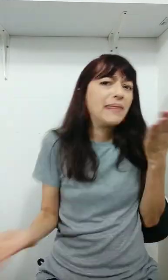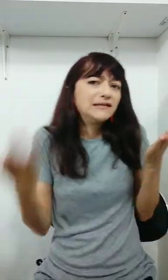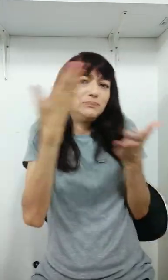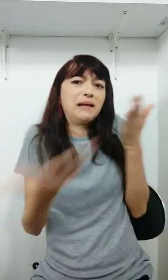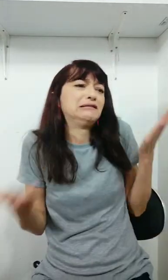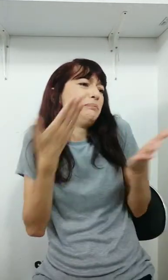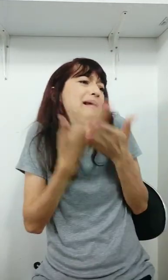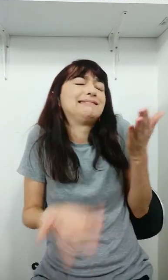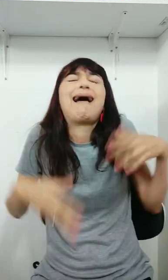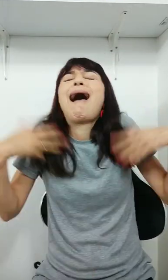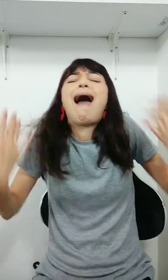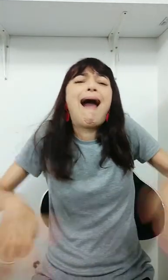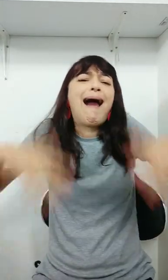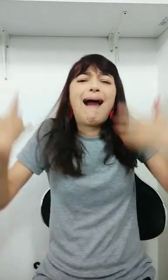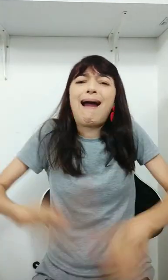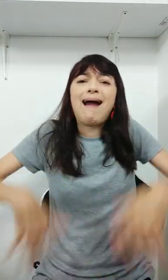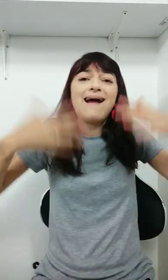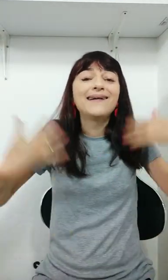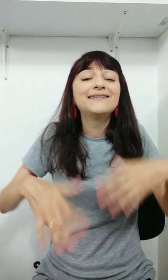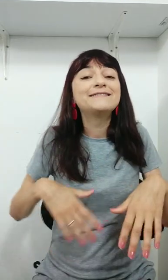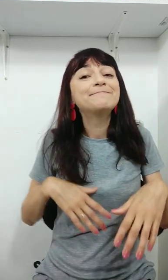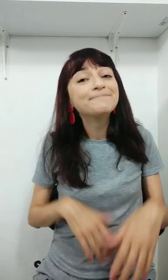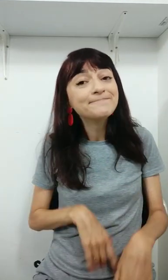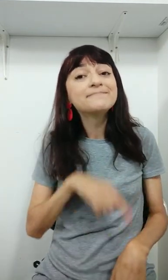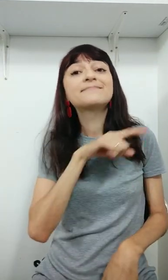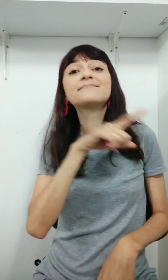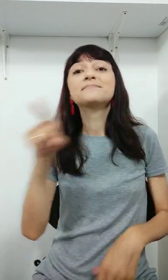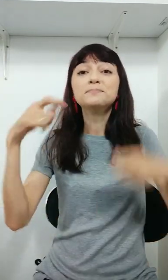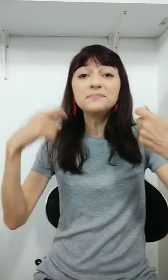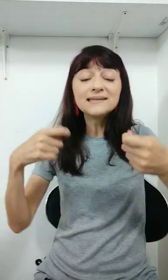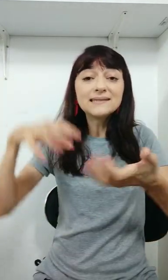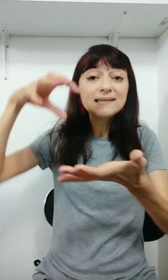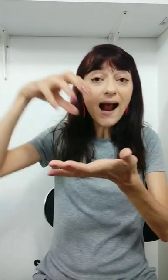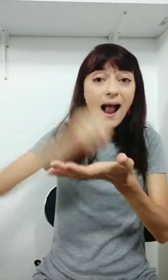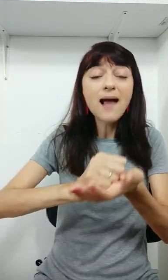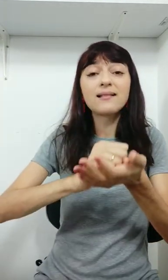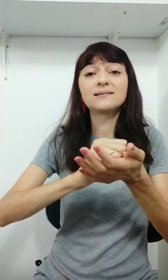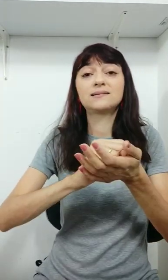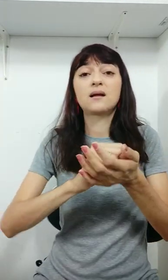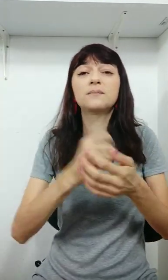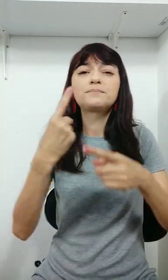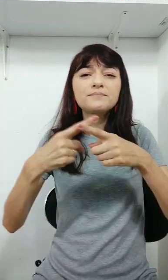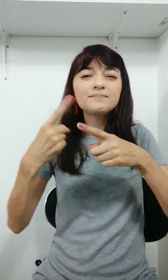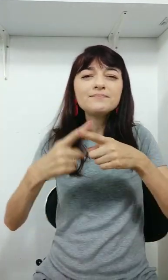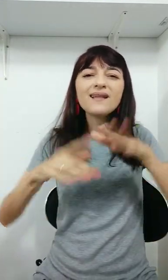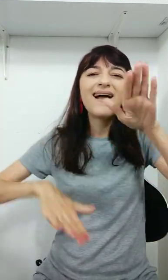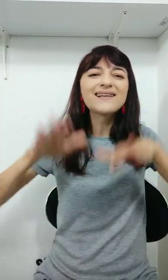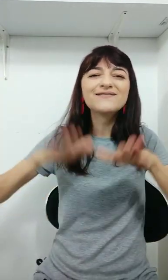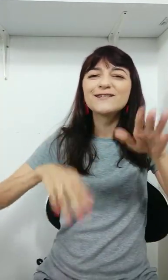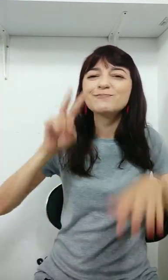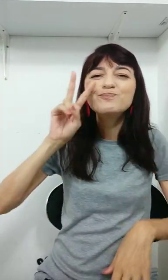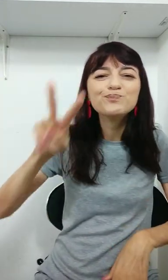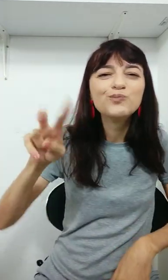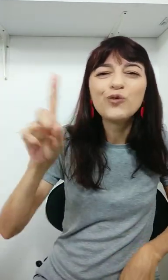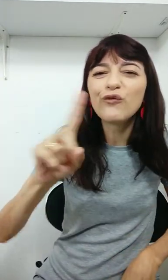conteúdo gratuito assim que vai ajudar vocês muito nessa jornada rumo aí ao aprendizado de Libras, tá bom? E assim, quem não é